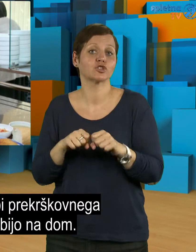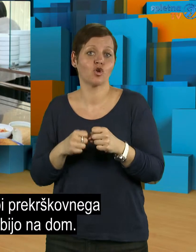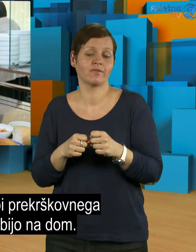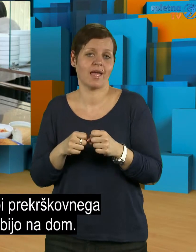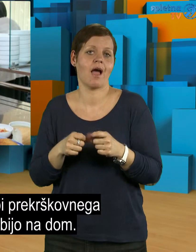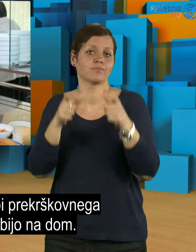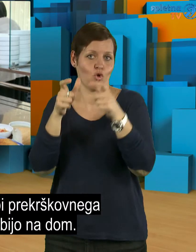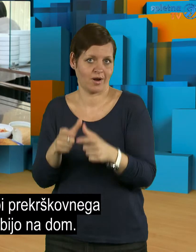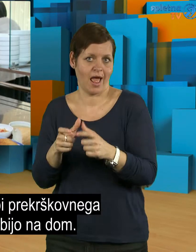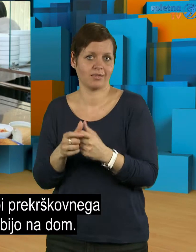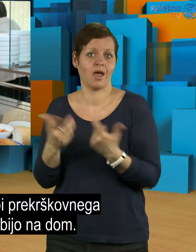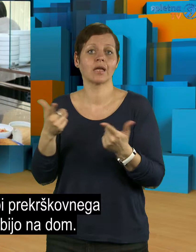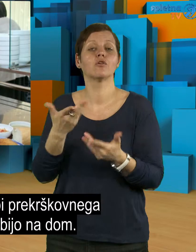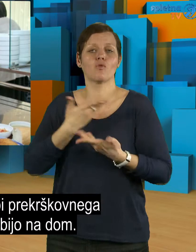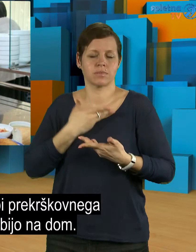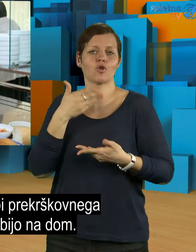jo dobijo na dom.